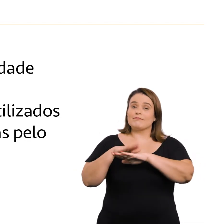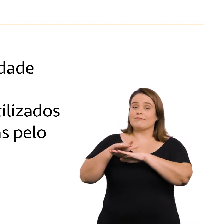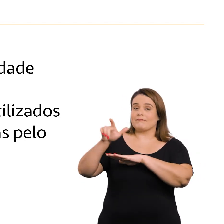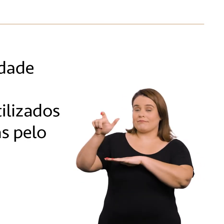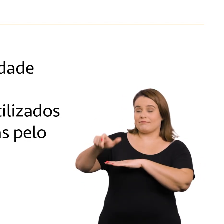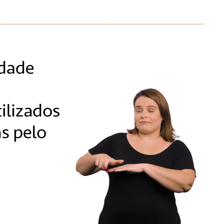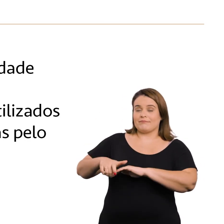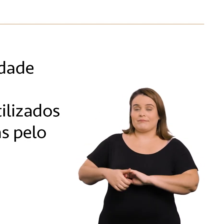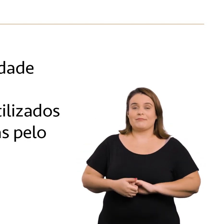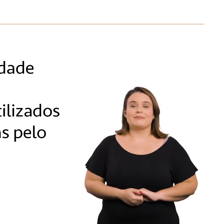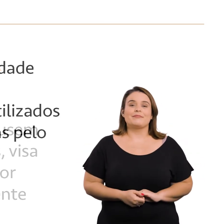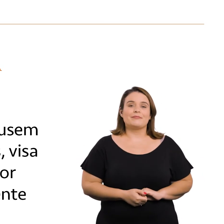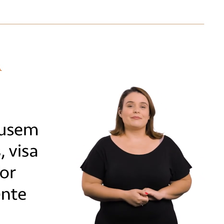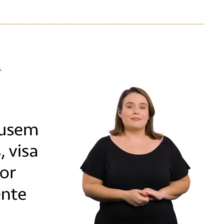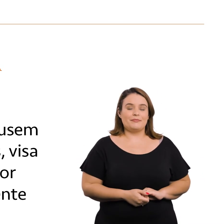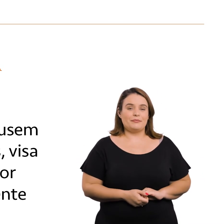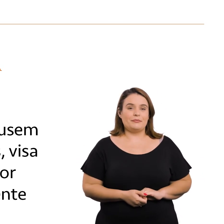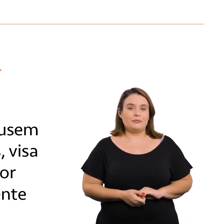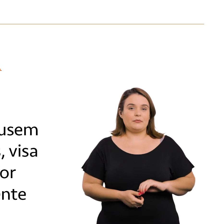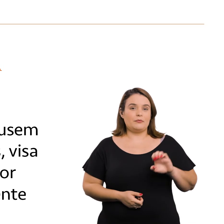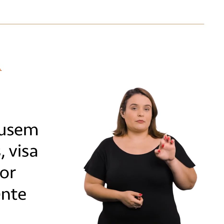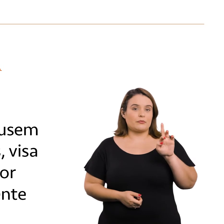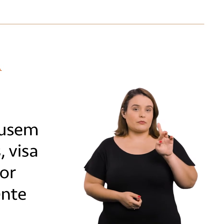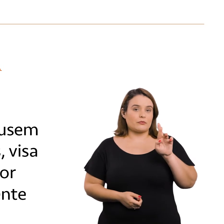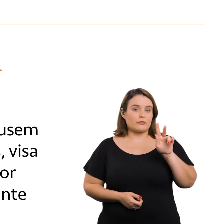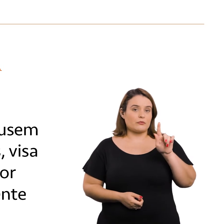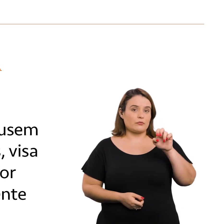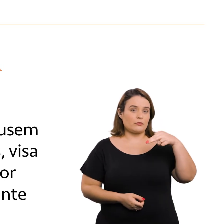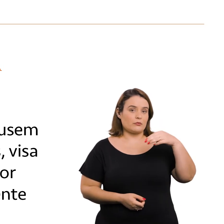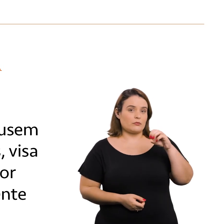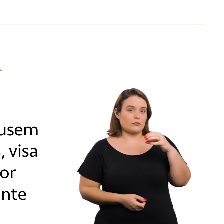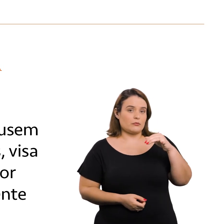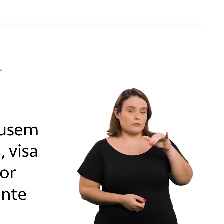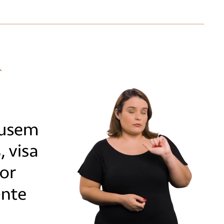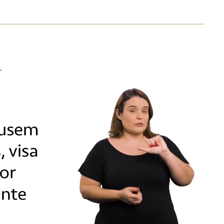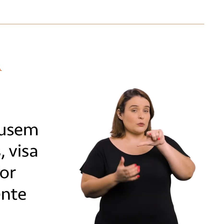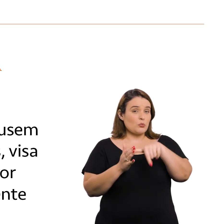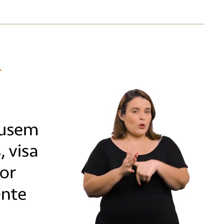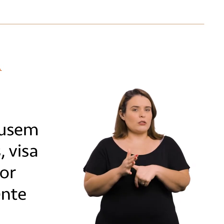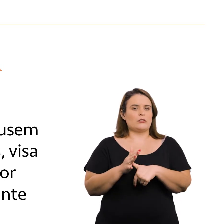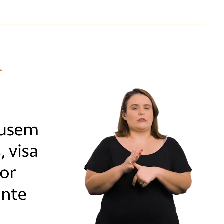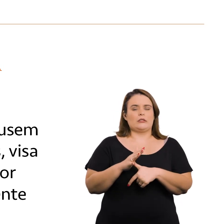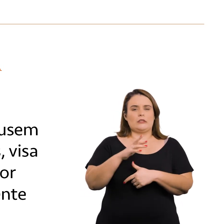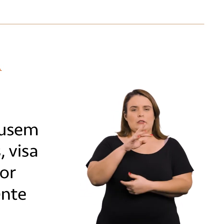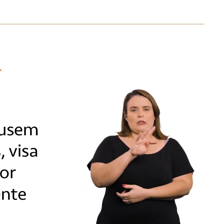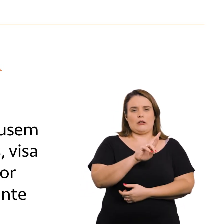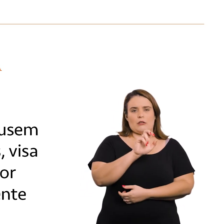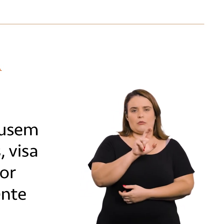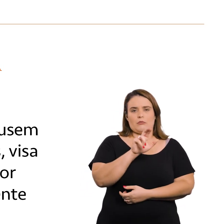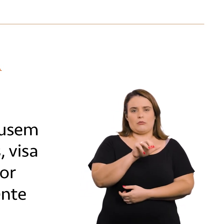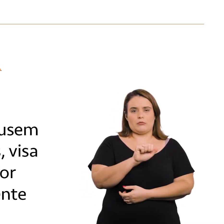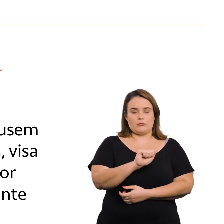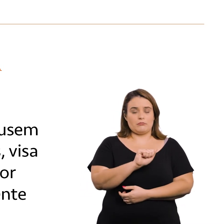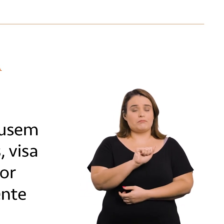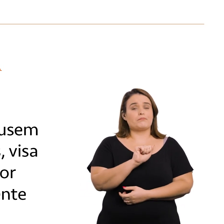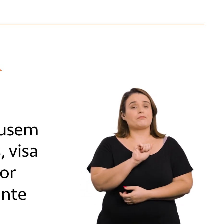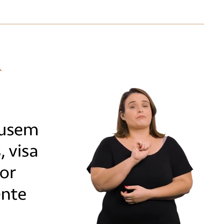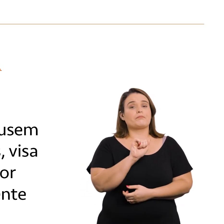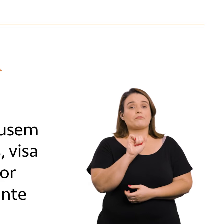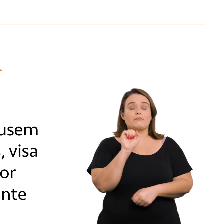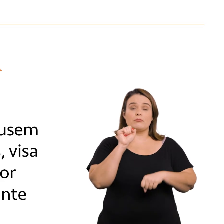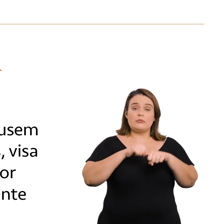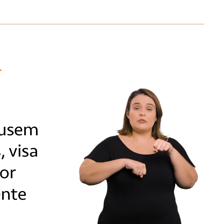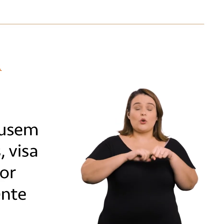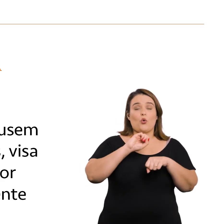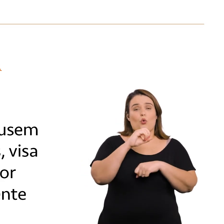desenvolvidas pelo trabalhador. Ergonomia pós-traumática. A ergonomia, nos casos de acidente ou doenças